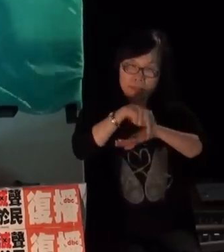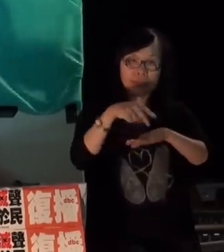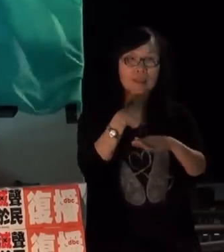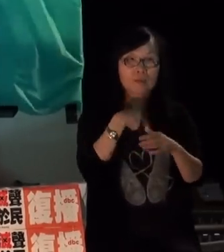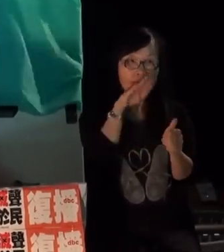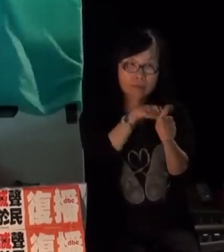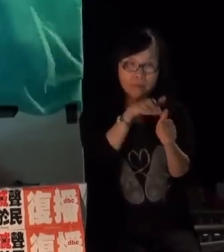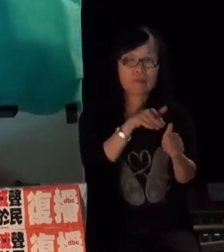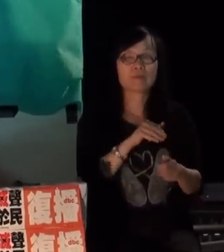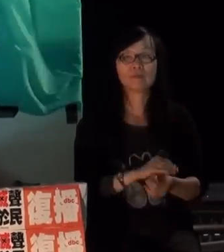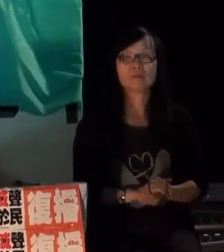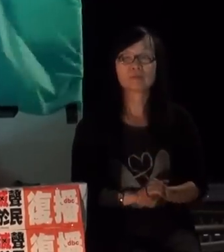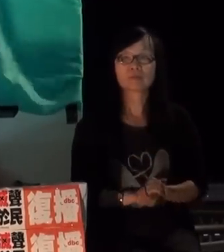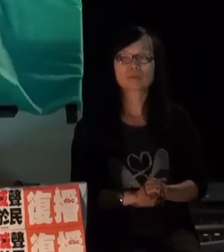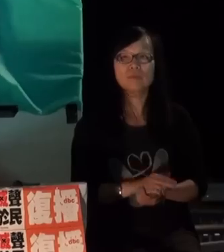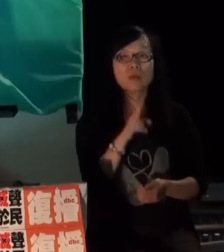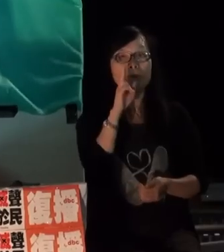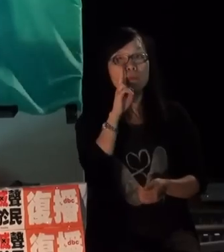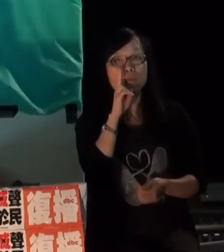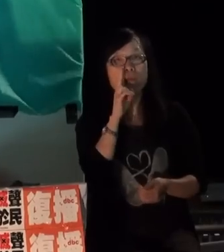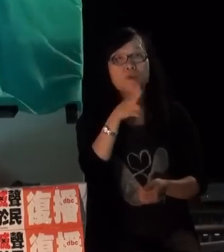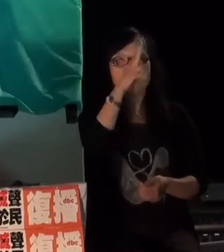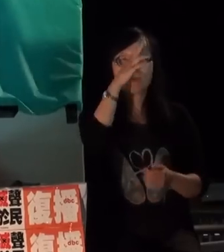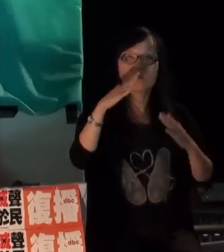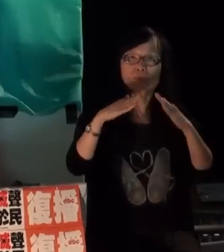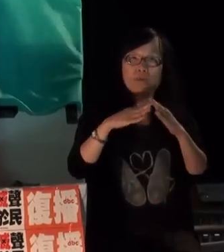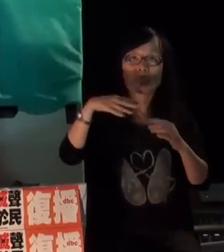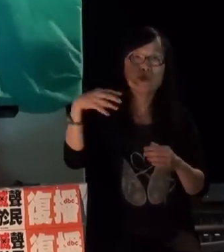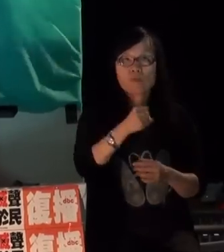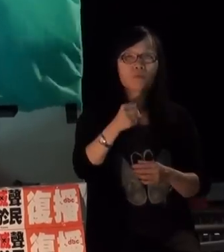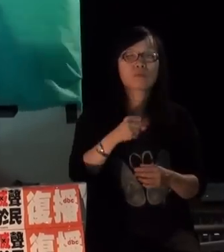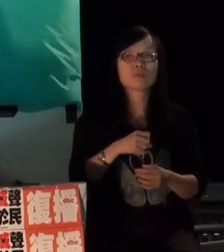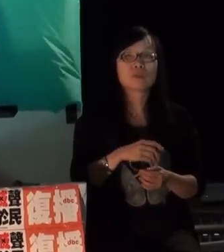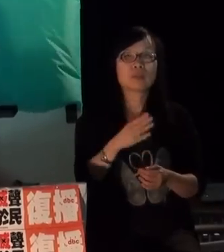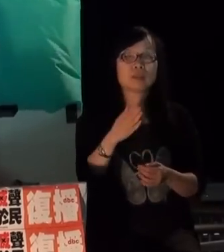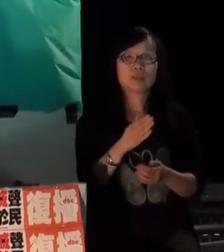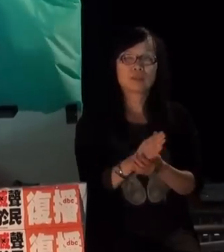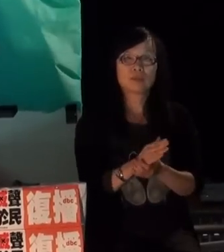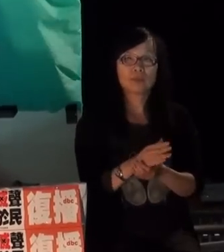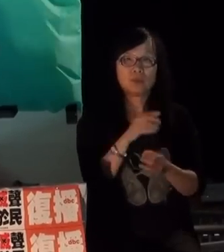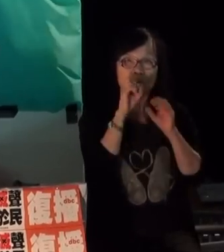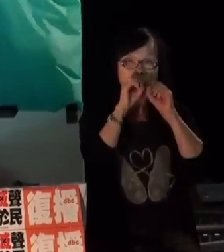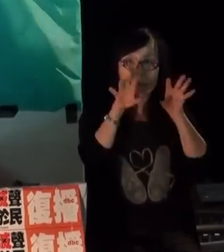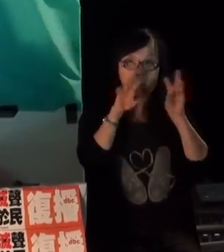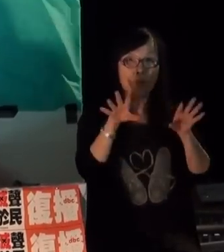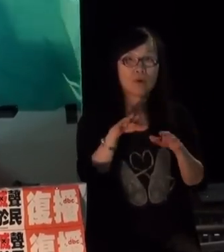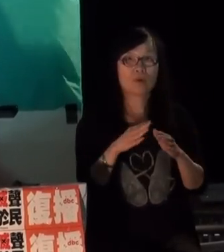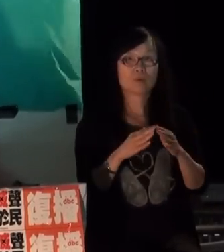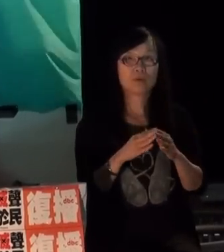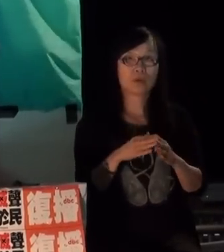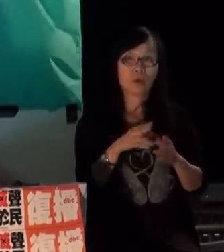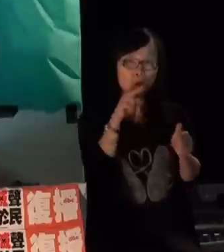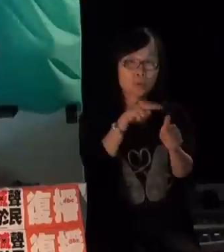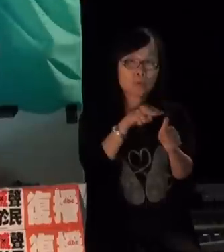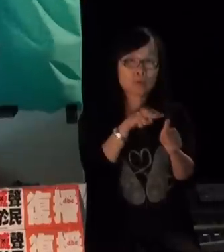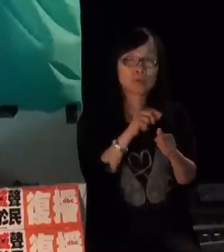定得啦。咁如果一個局長透過呢個港管局，透過呢個廣播處去管制嘅一